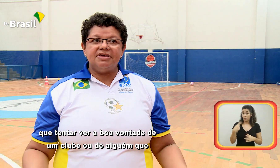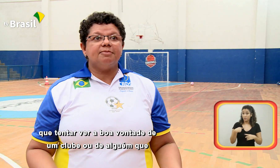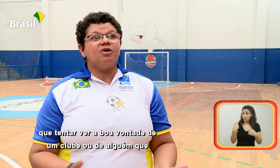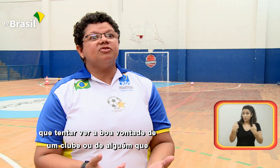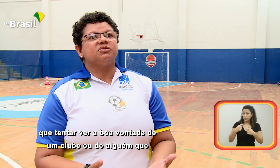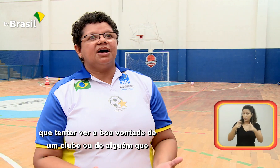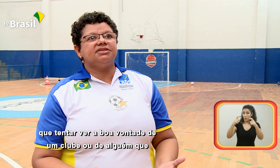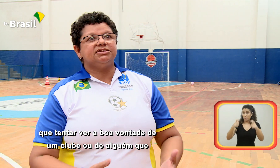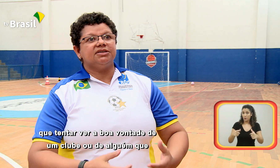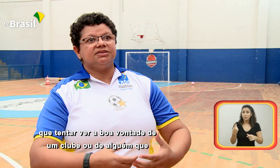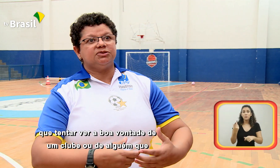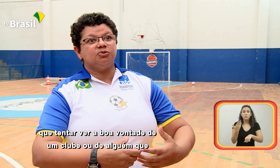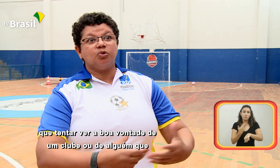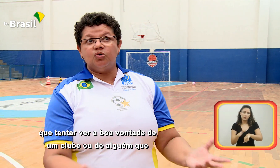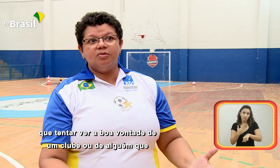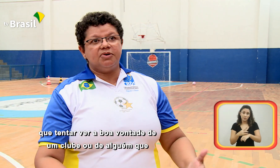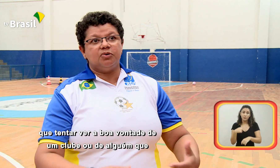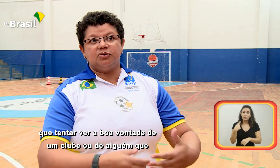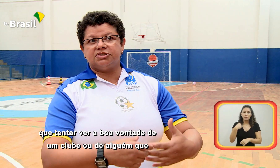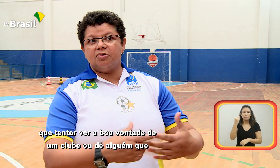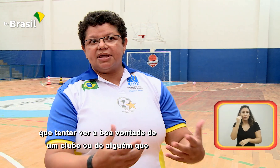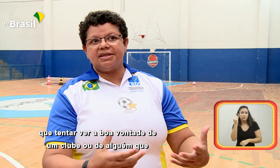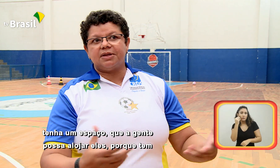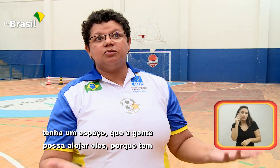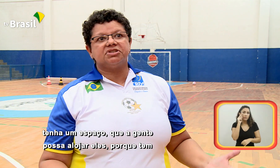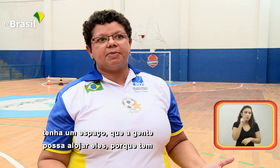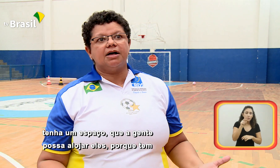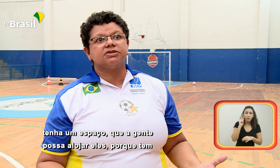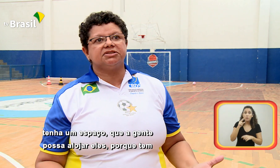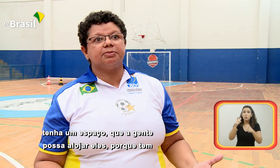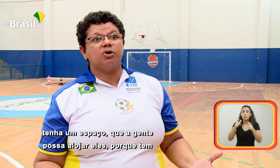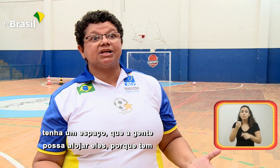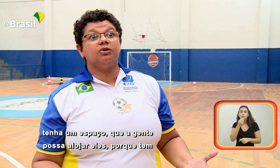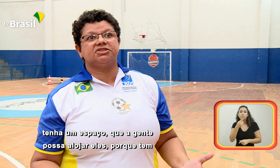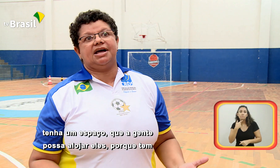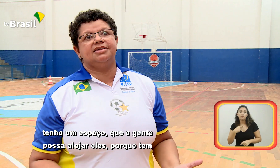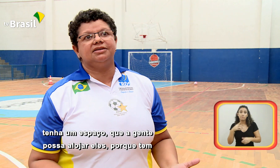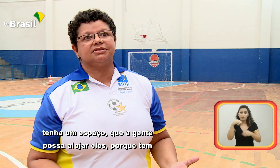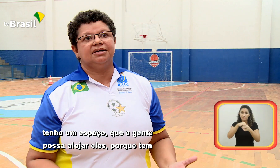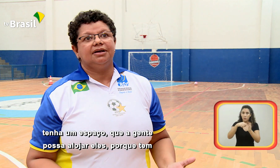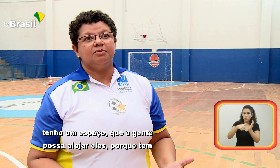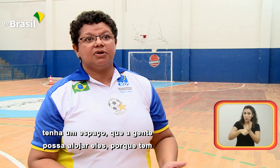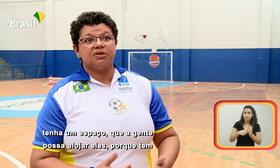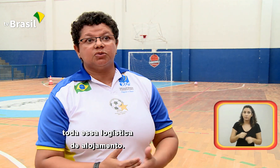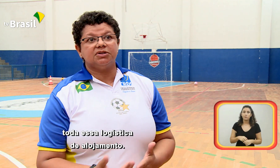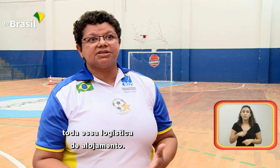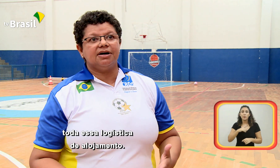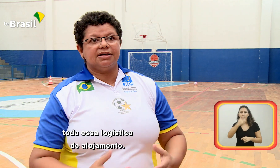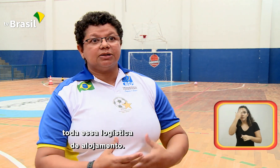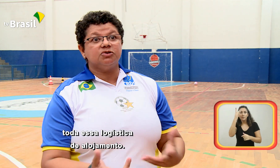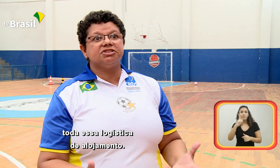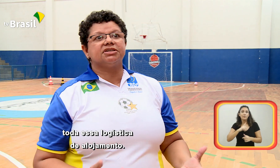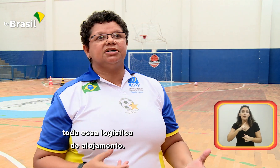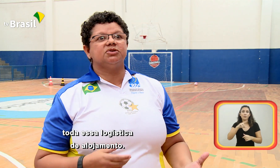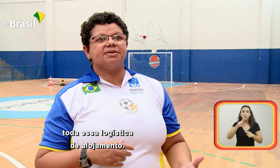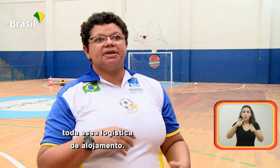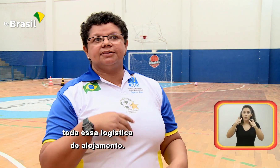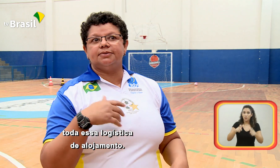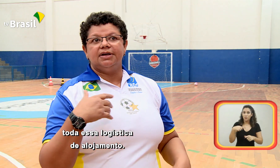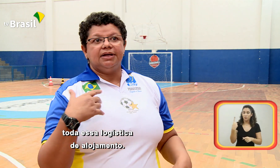boa vontade de um clube ou de alguém que tenha um espaço que a gente possa alojar eles, porque tem toda essa logística de alojamento, que